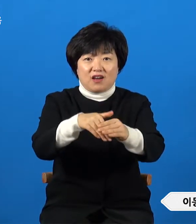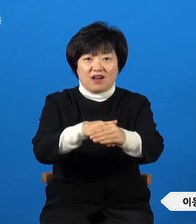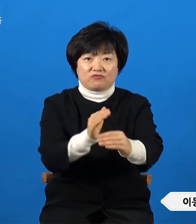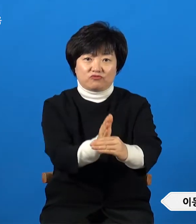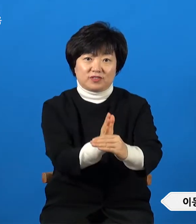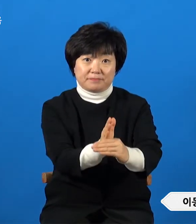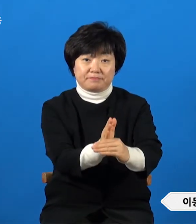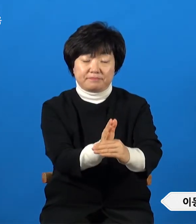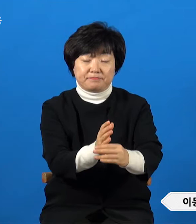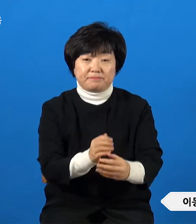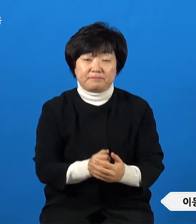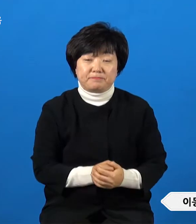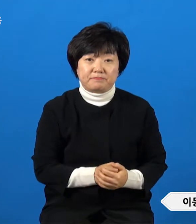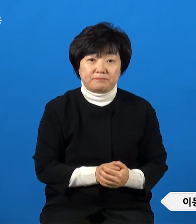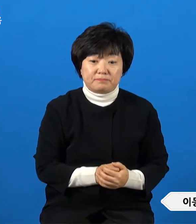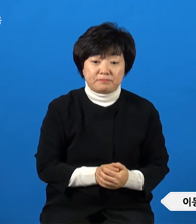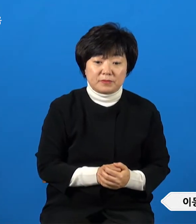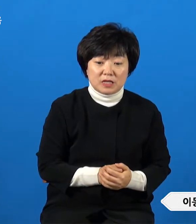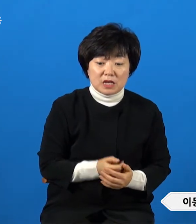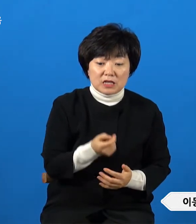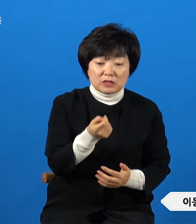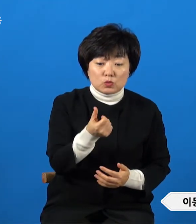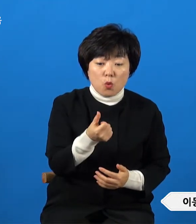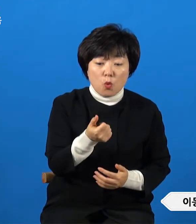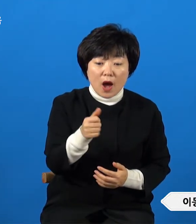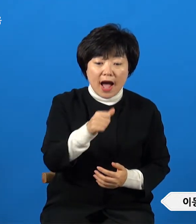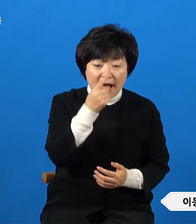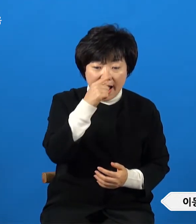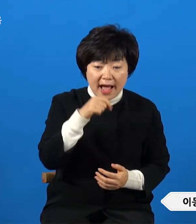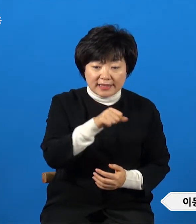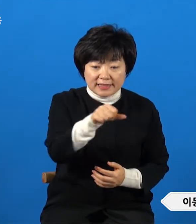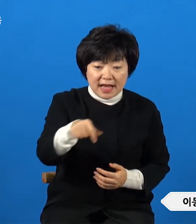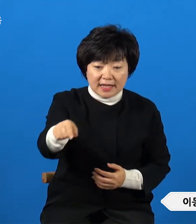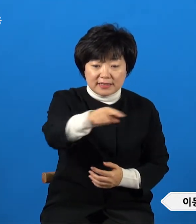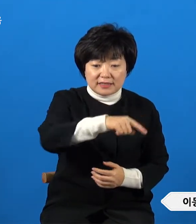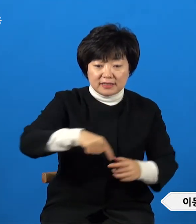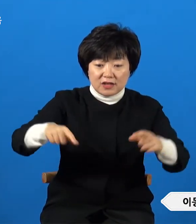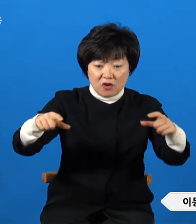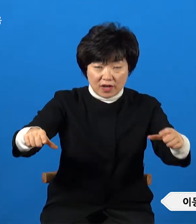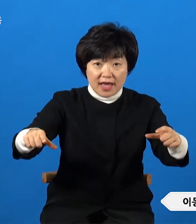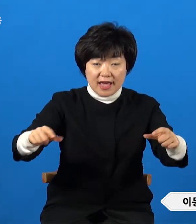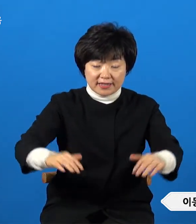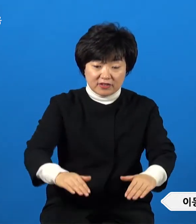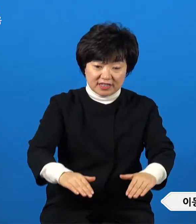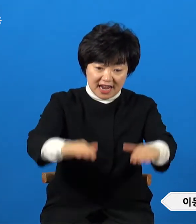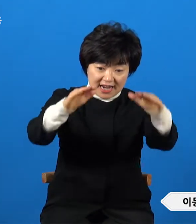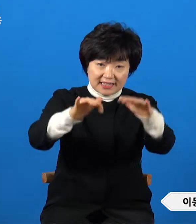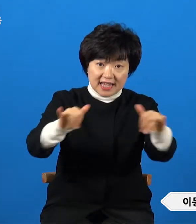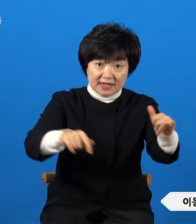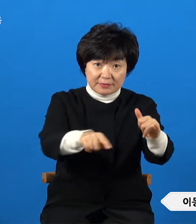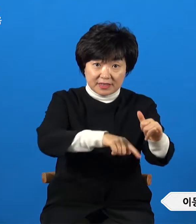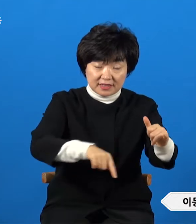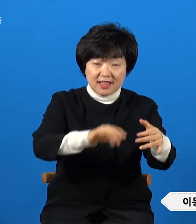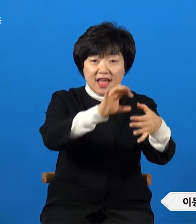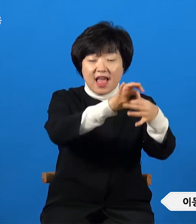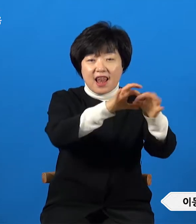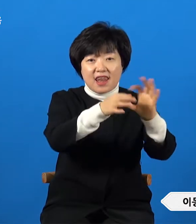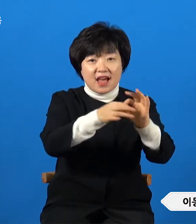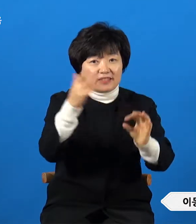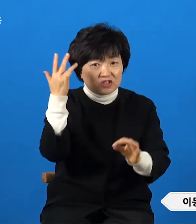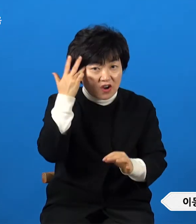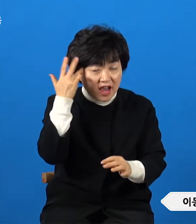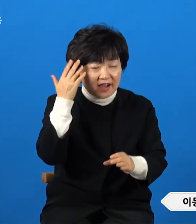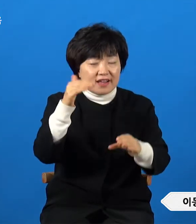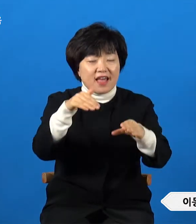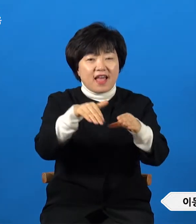것입니다. 그러니까 이 소아시아 지역에 자라던 사람들은 누구나 할 것 없이 헬라의 철학 혹은 헬라의